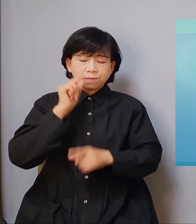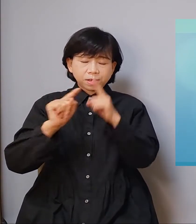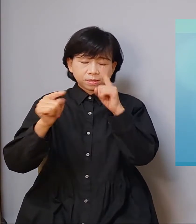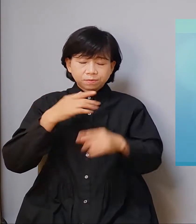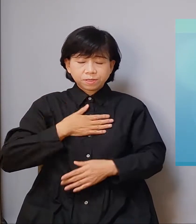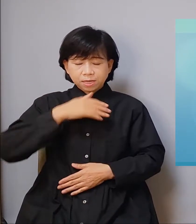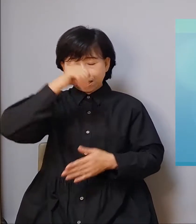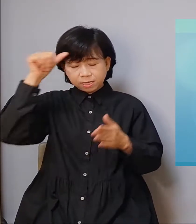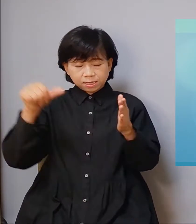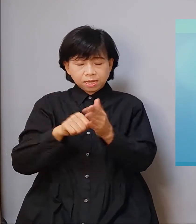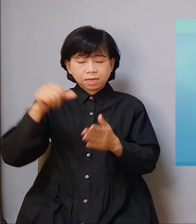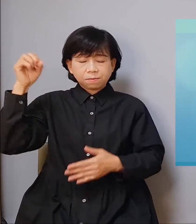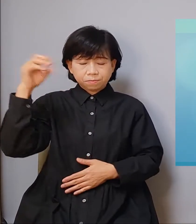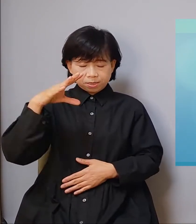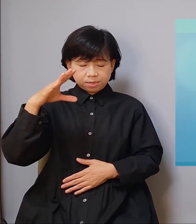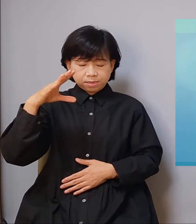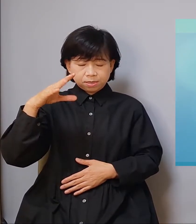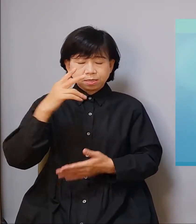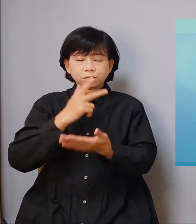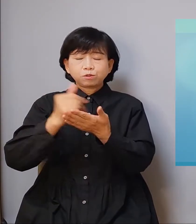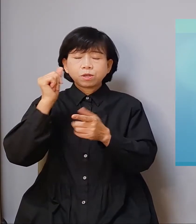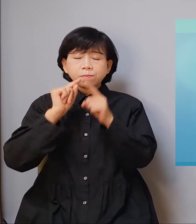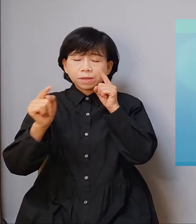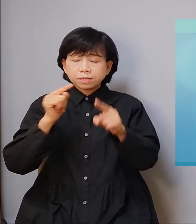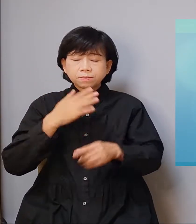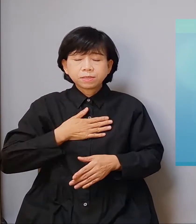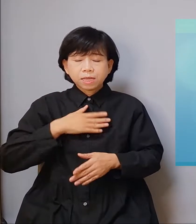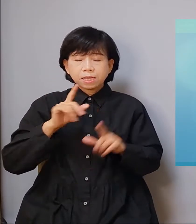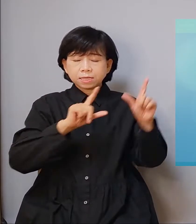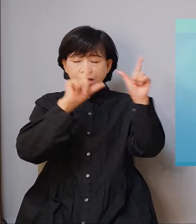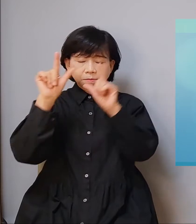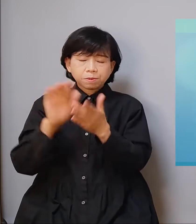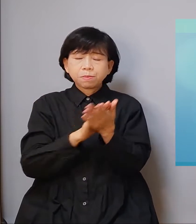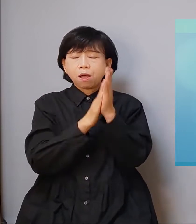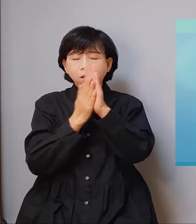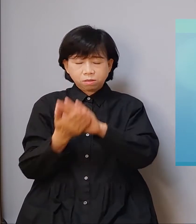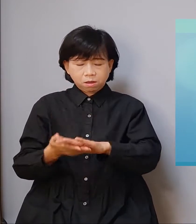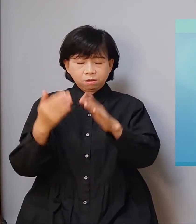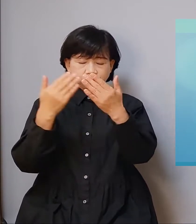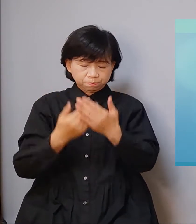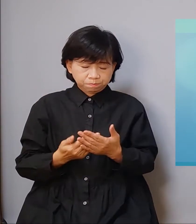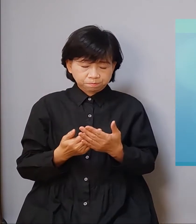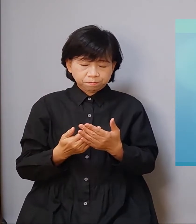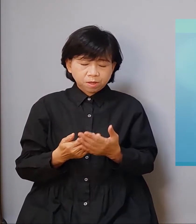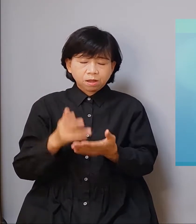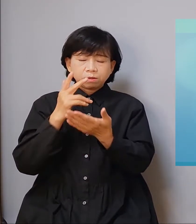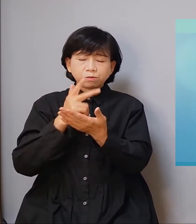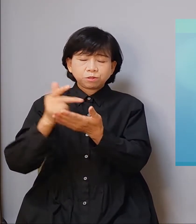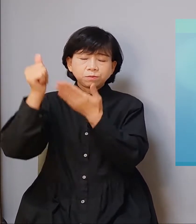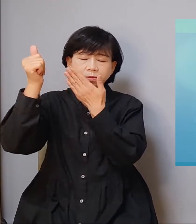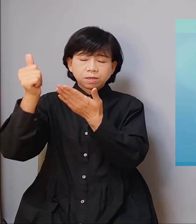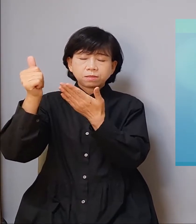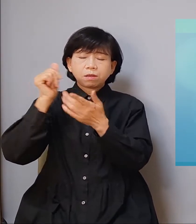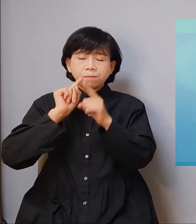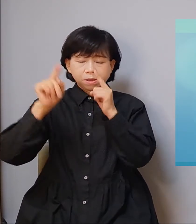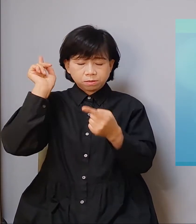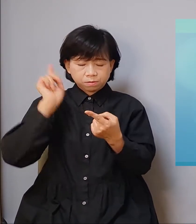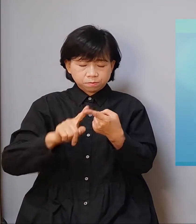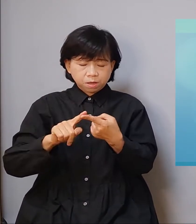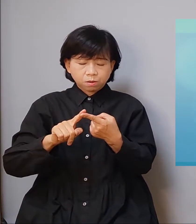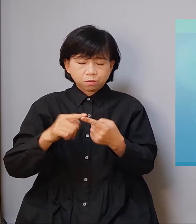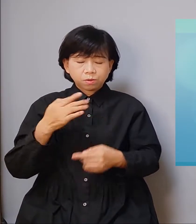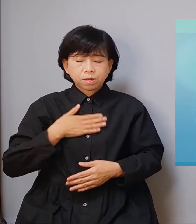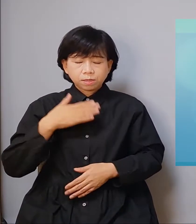말씀은 내 인생의 빛입니다. 주의 말씀은 내 삶을 변화시킵니다. 주께서 말씀하신 대로